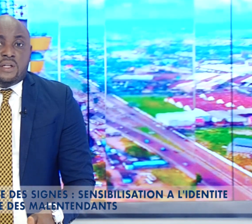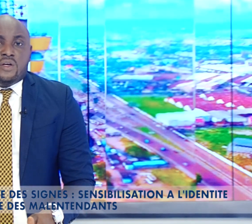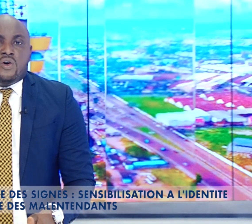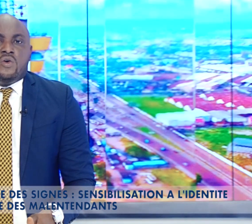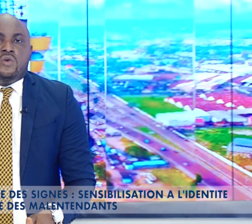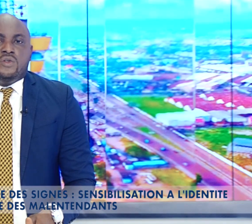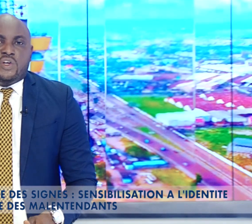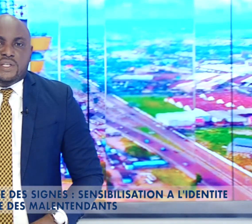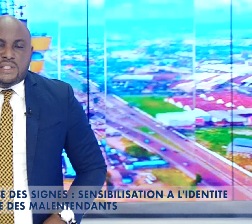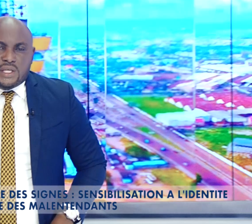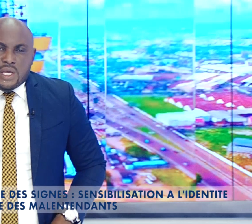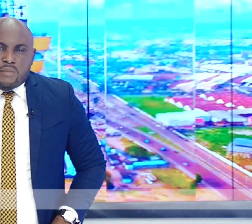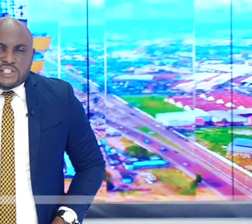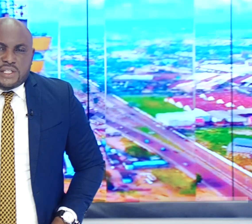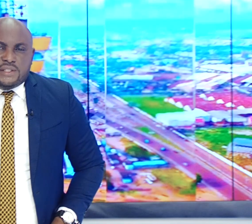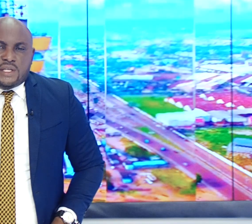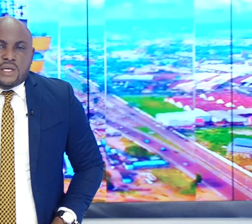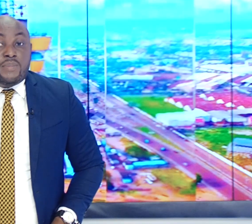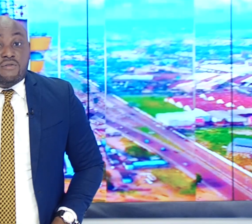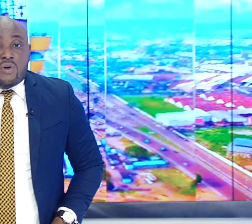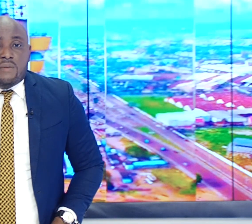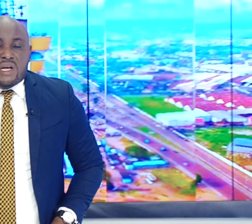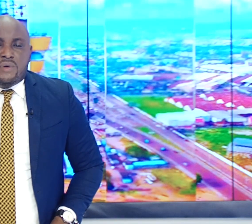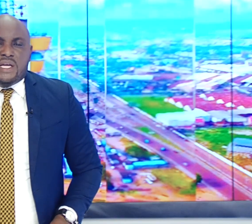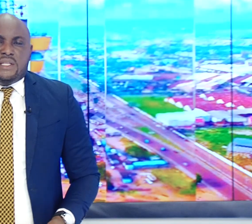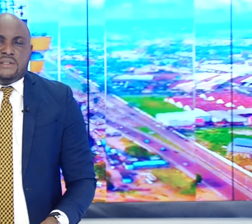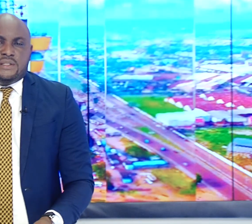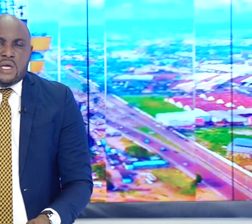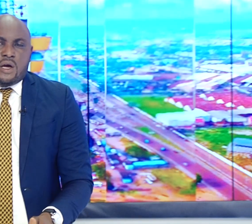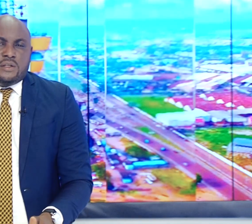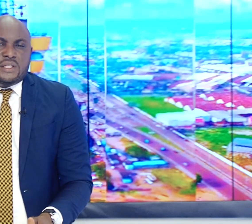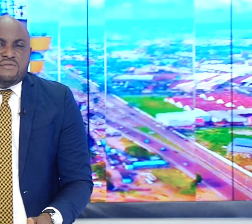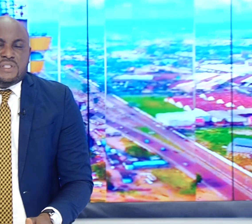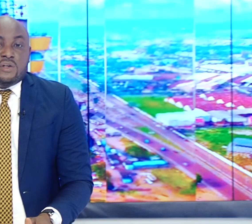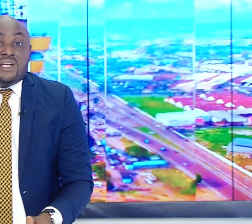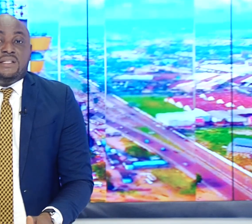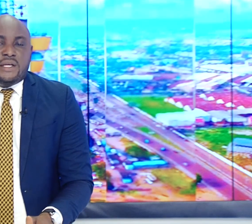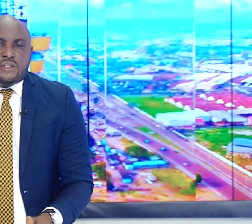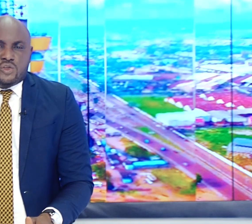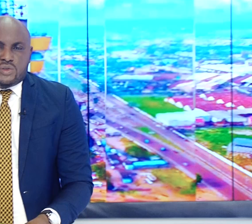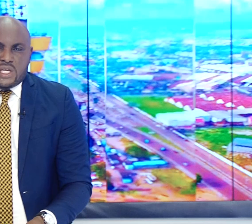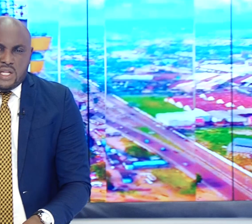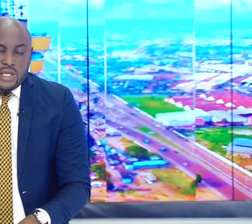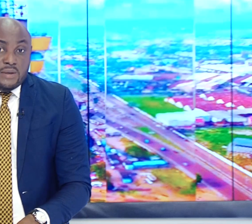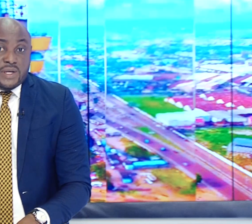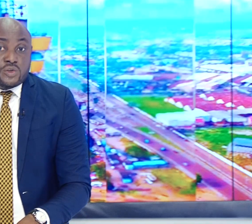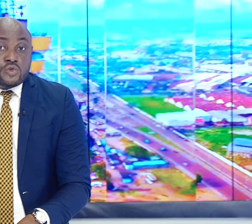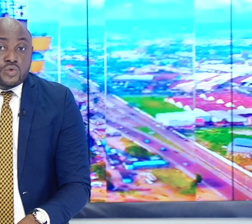langues ont longtemps été marginalisées et parfois même interdites, rendant difficile l'intégration sociale des personnes sourdes.